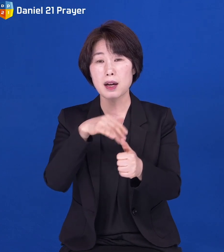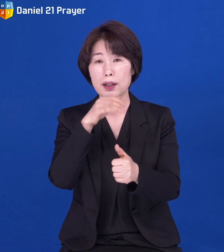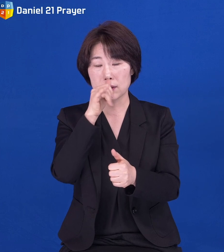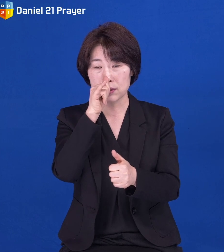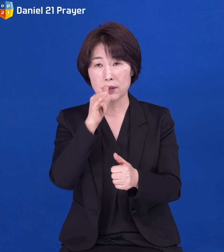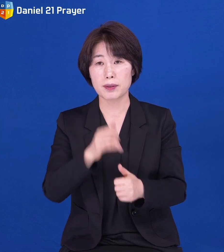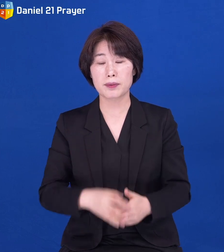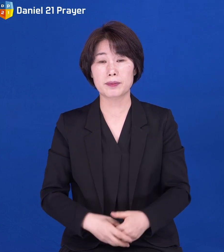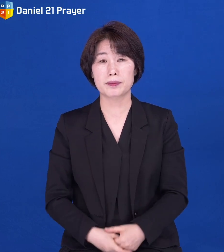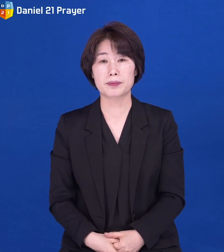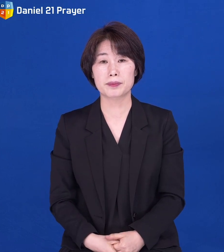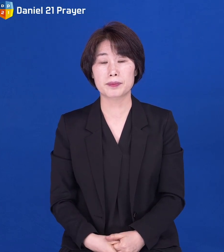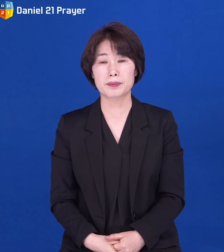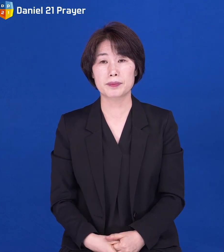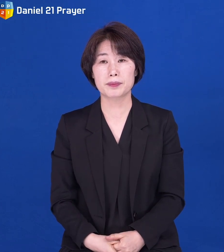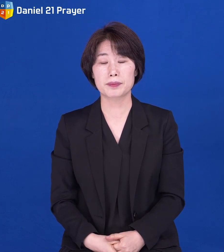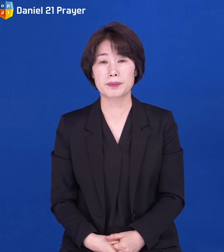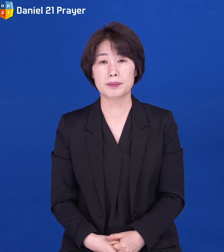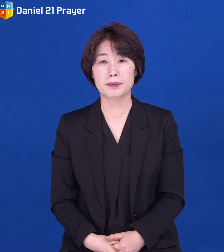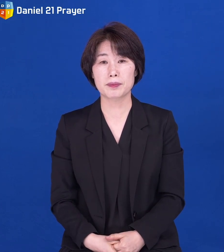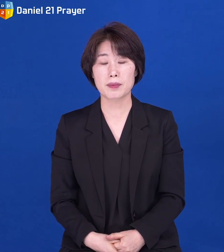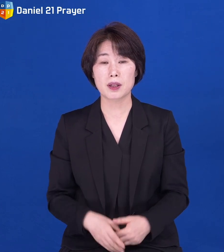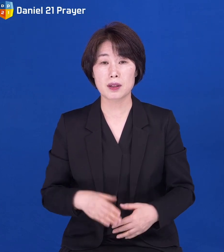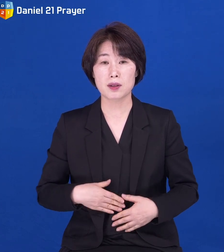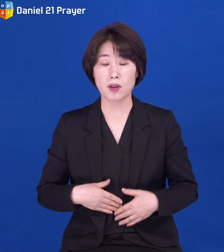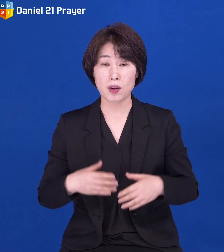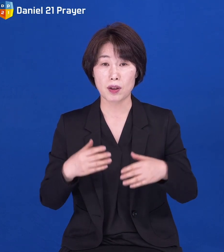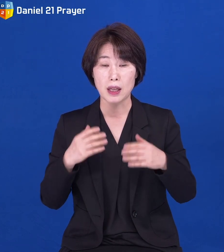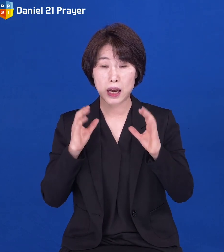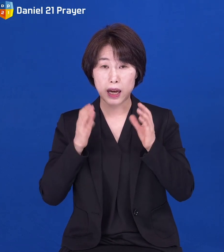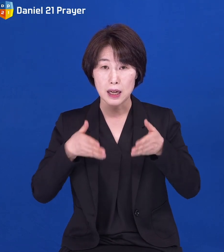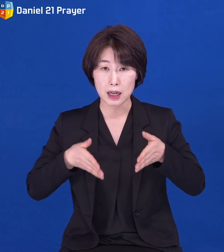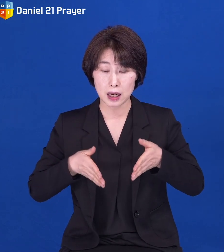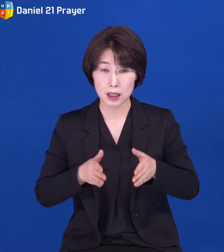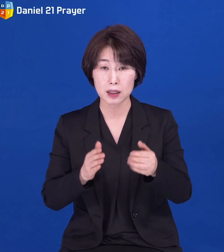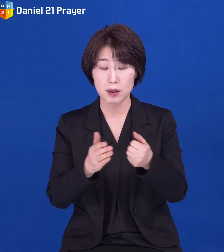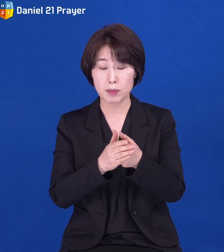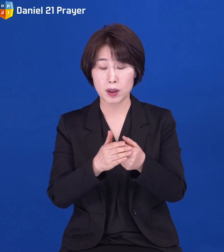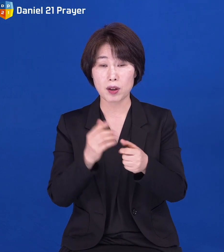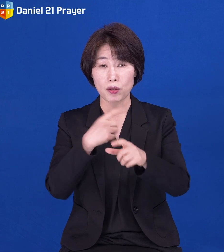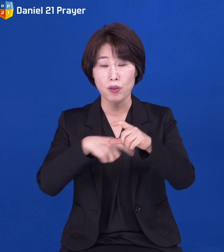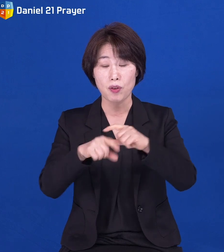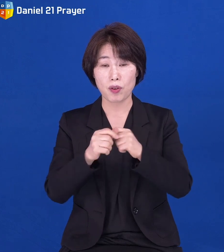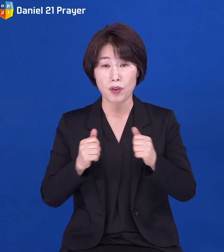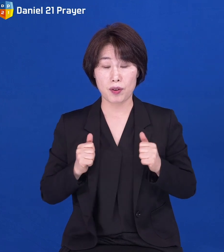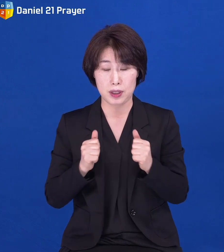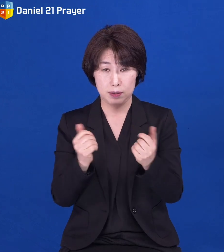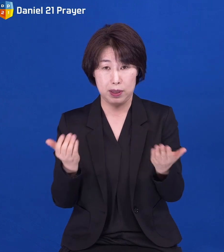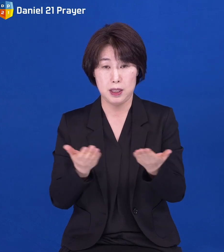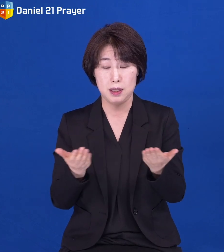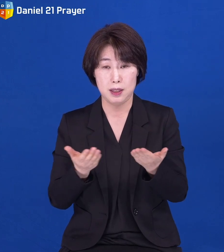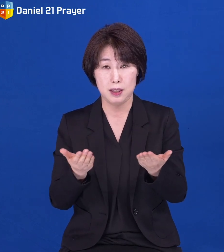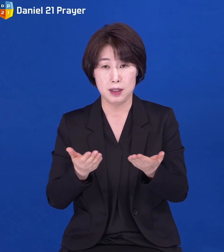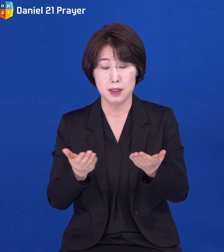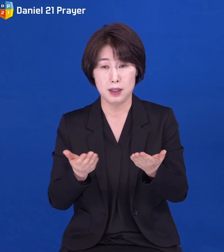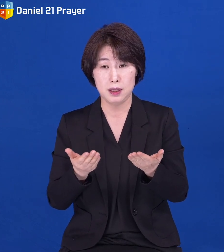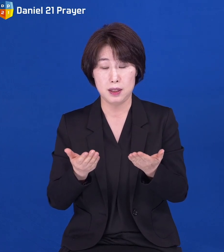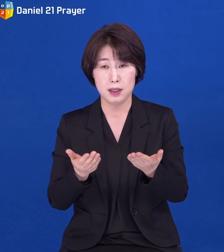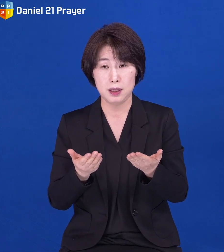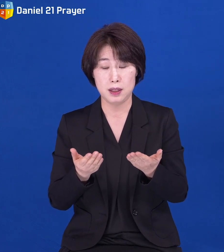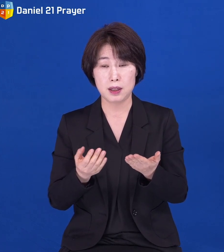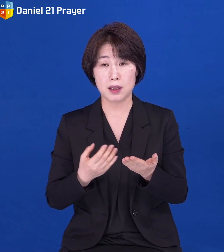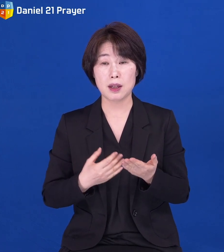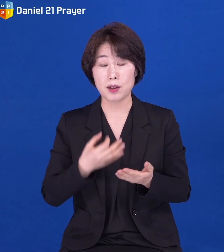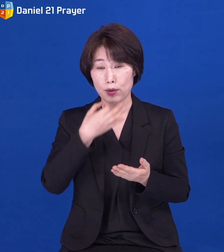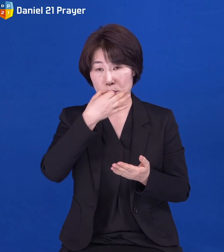했는데 그래도 이제 제가 조금 아이가 있으니까 더 안정권으로 더 열심히 하고 싶어서 이랬던 것도 있고 제가 어쨌든 제가 욕심이 많이 있었던